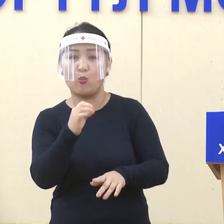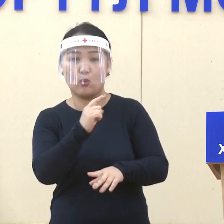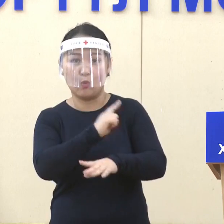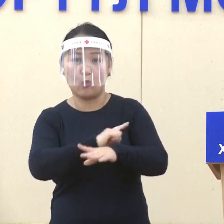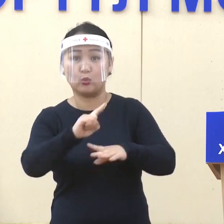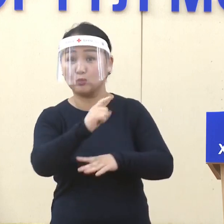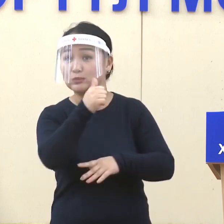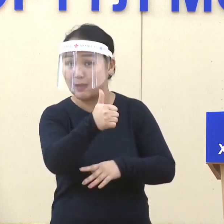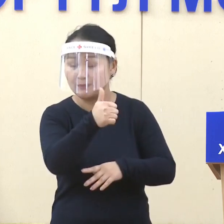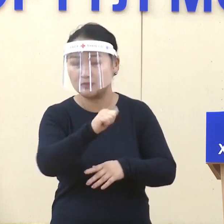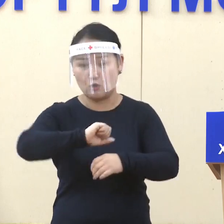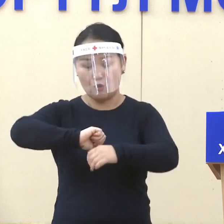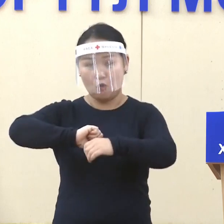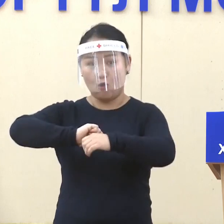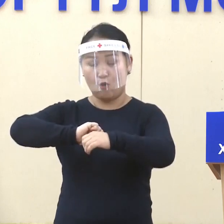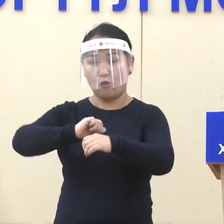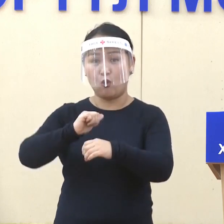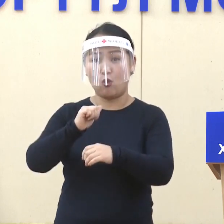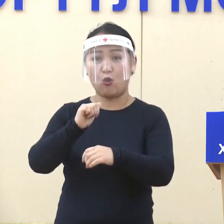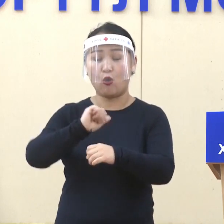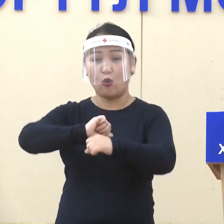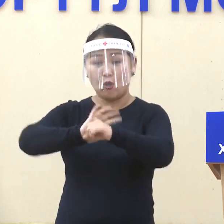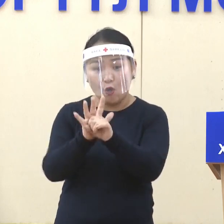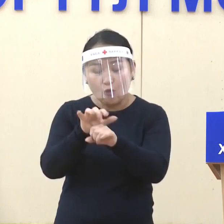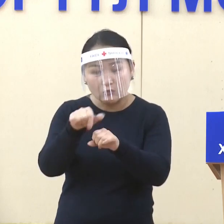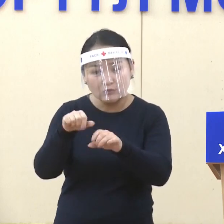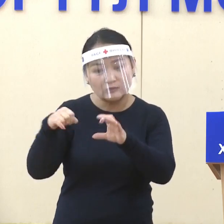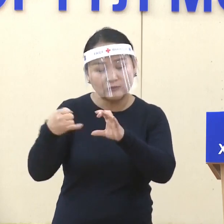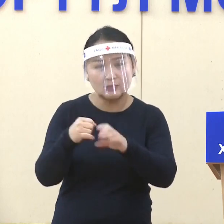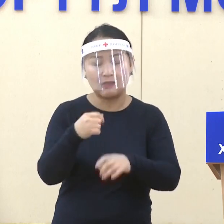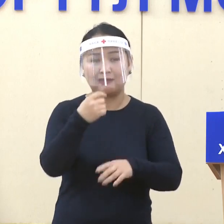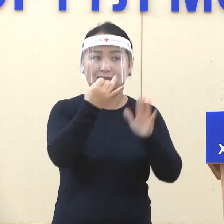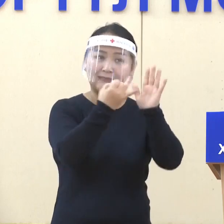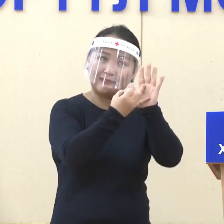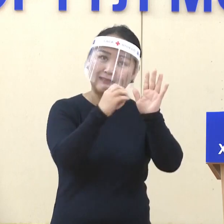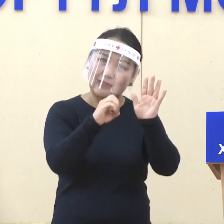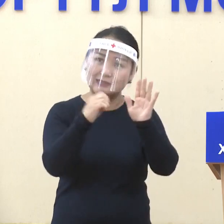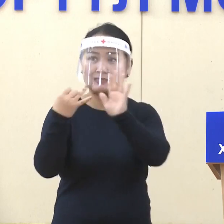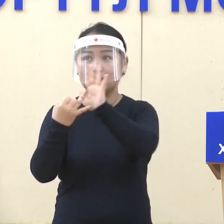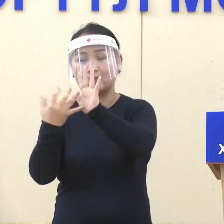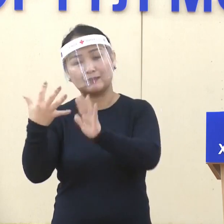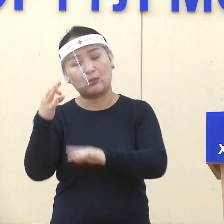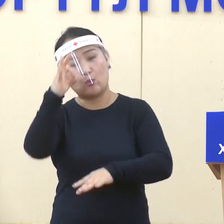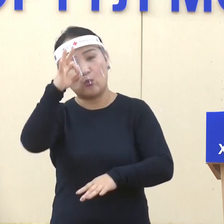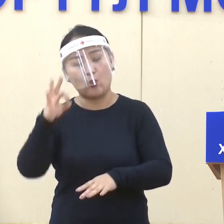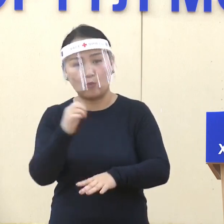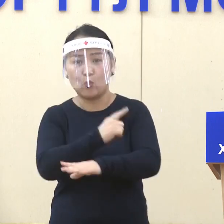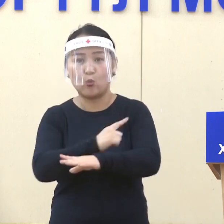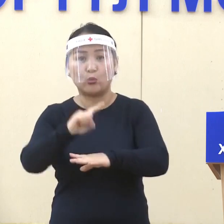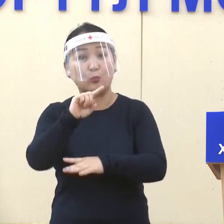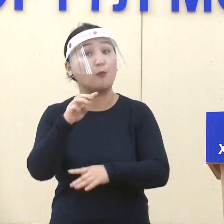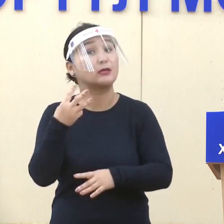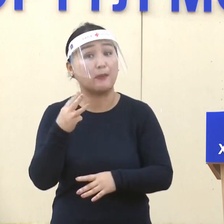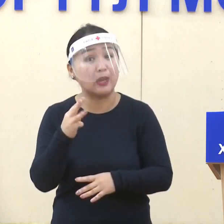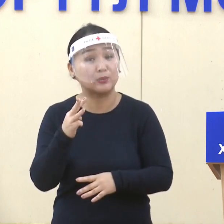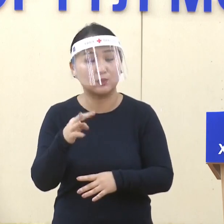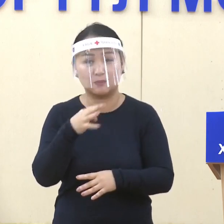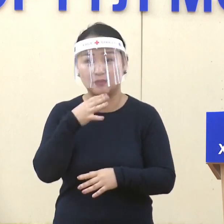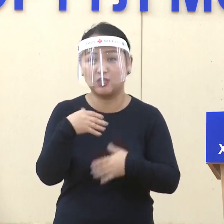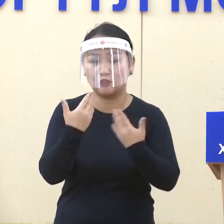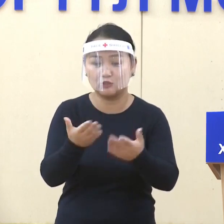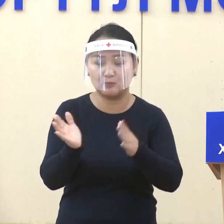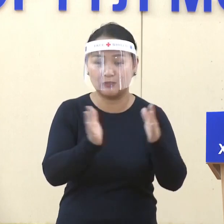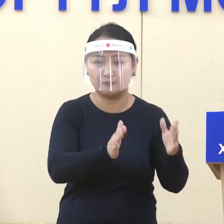Харин коронавирусын вакцин бол 70-75% үр дүнтэй байх магадлалтай байна гэж мэдгдсэн байна. За ингээд дэлхийн бус